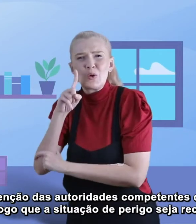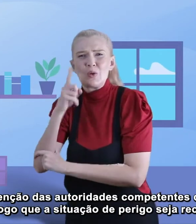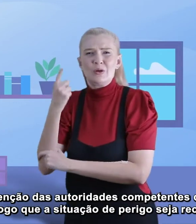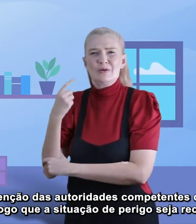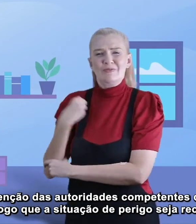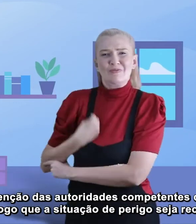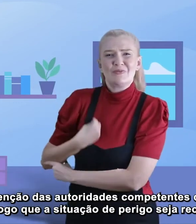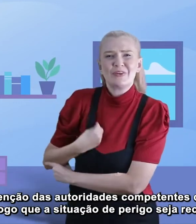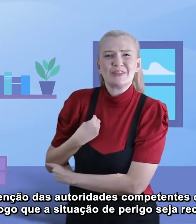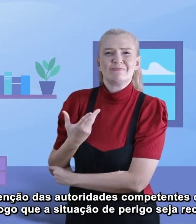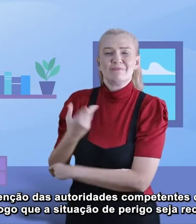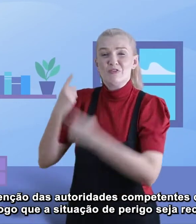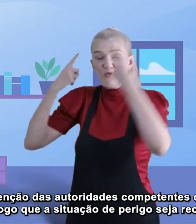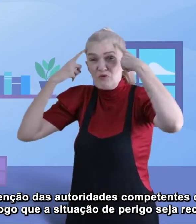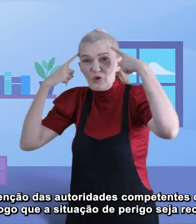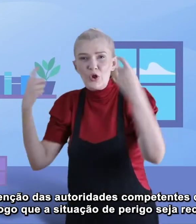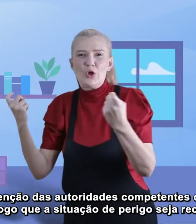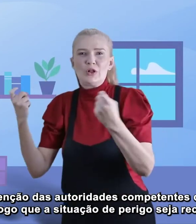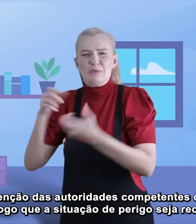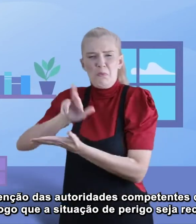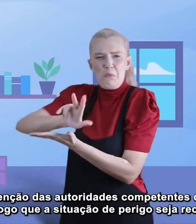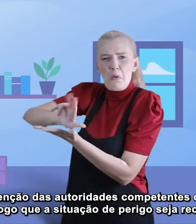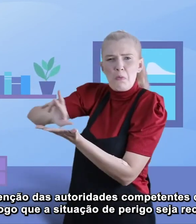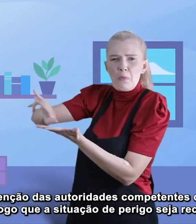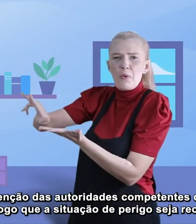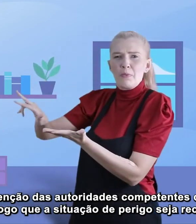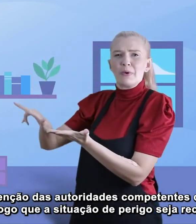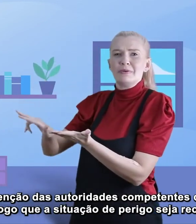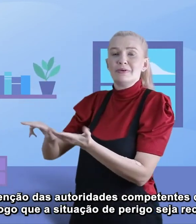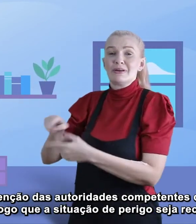que a situação de perigo seja reconhecida.